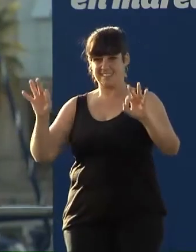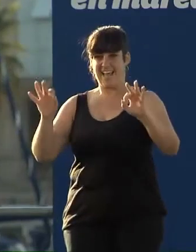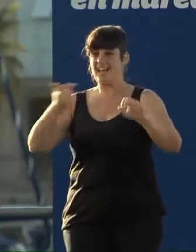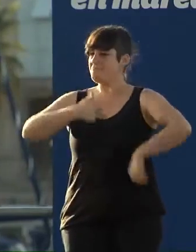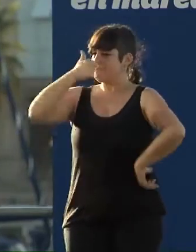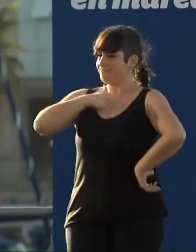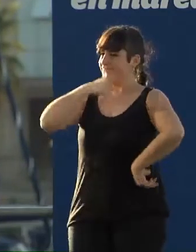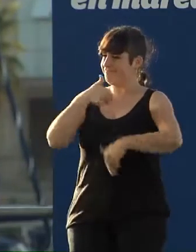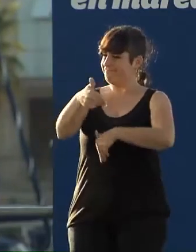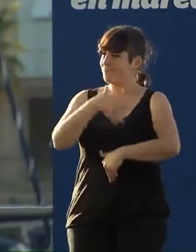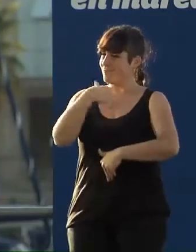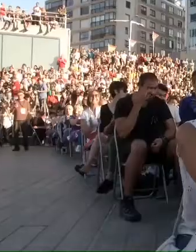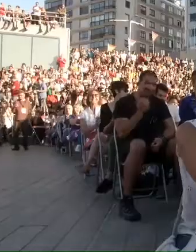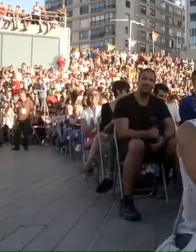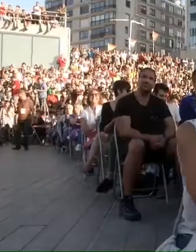resistiremos